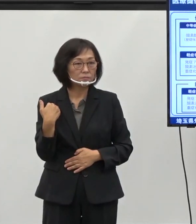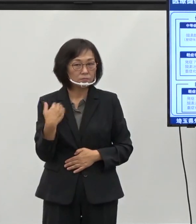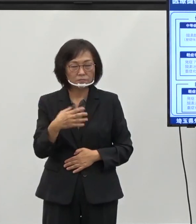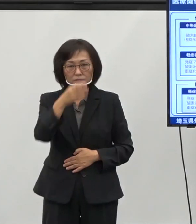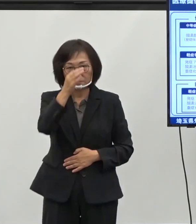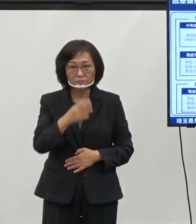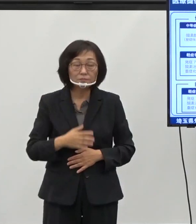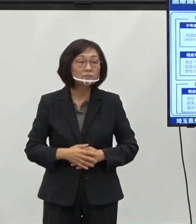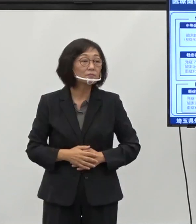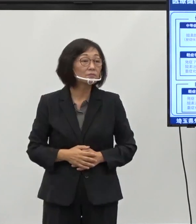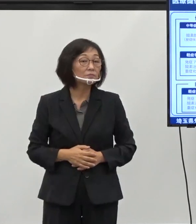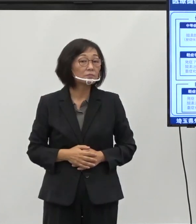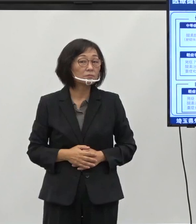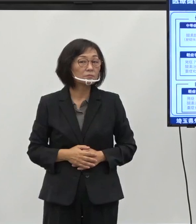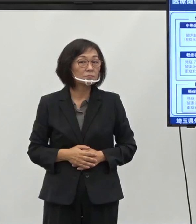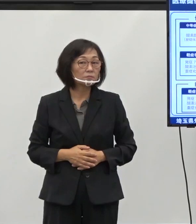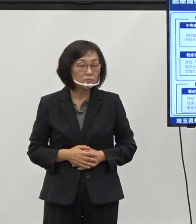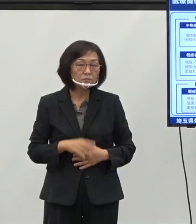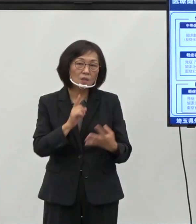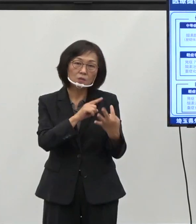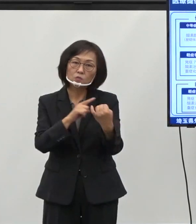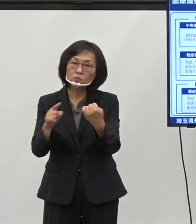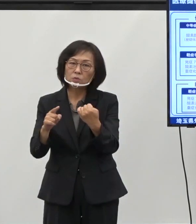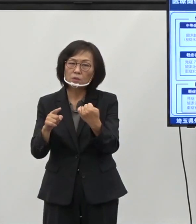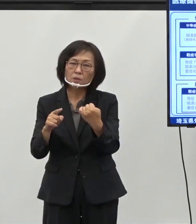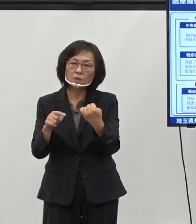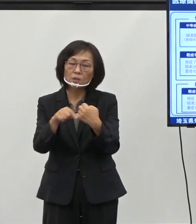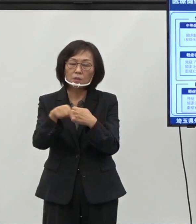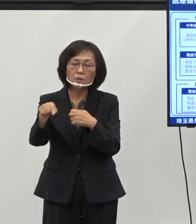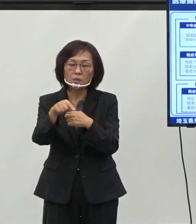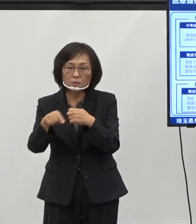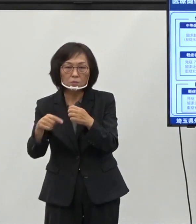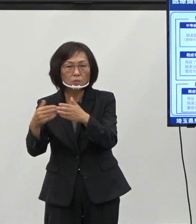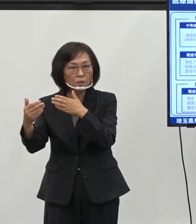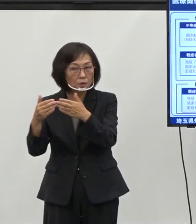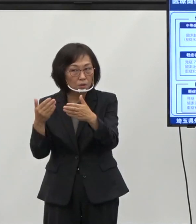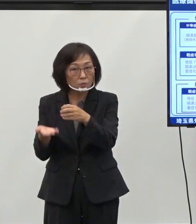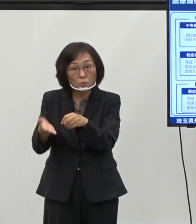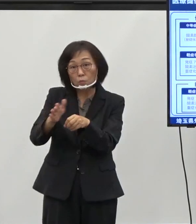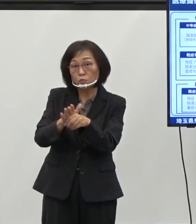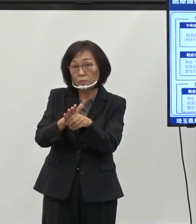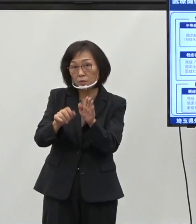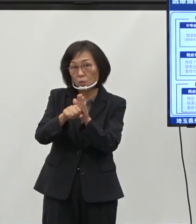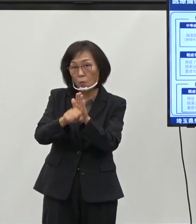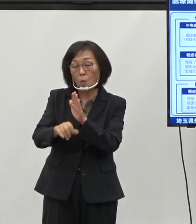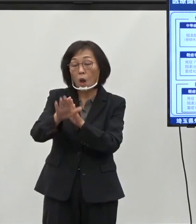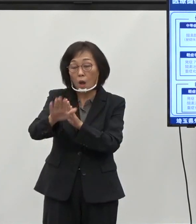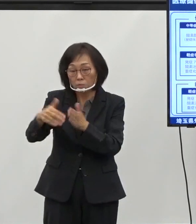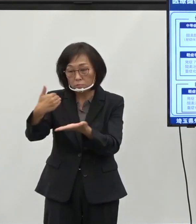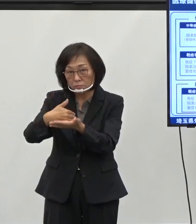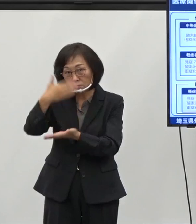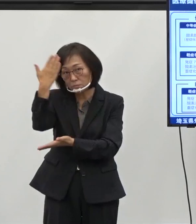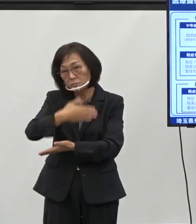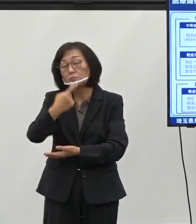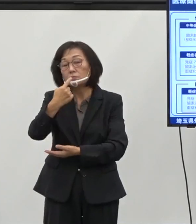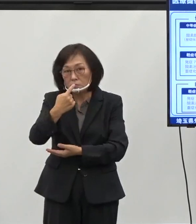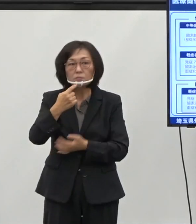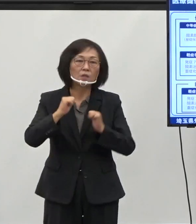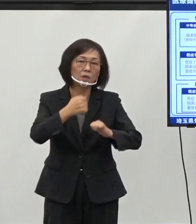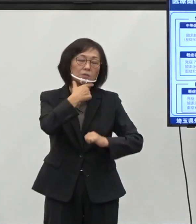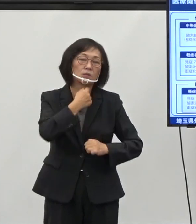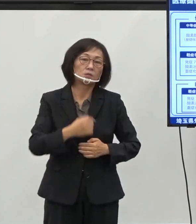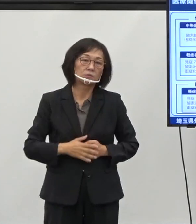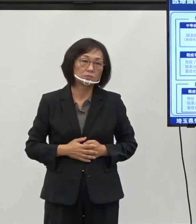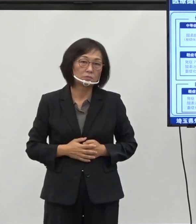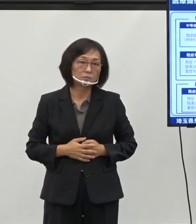失礼しました、いくつかの自治体等で その経験も含めてですね、効果があると聞いてまいりましたので、ぜひやりたいと。特